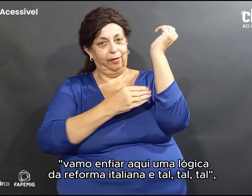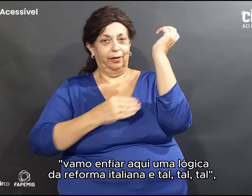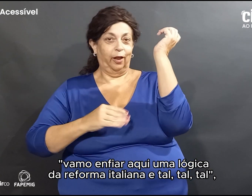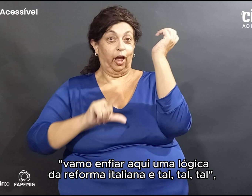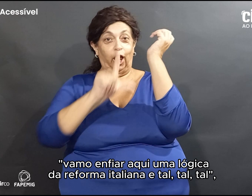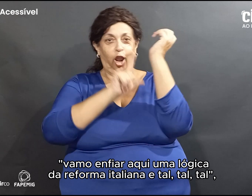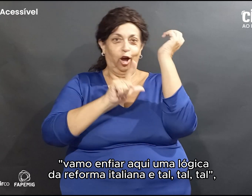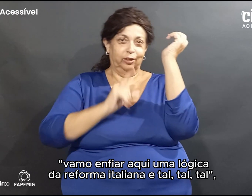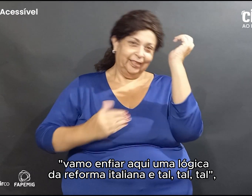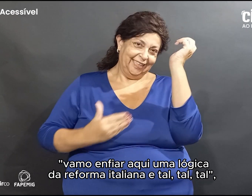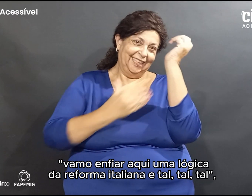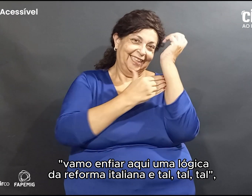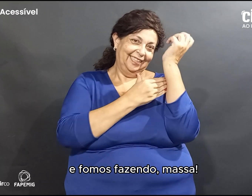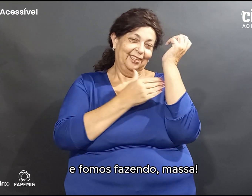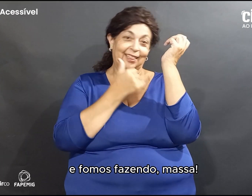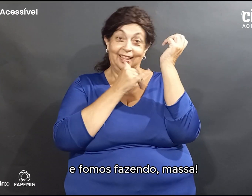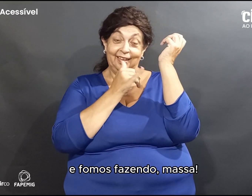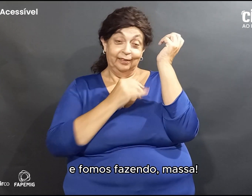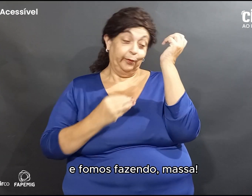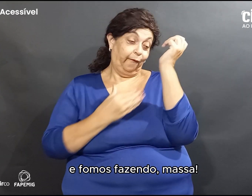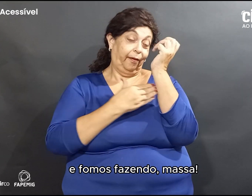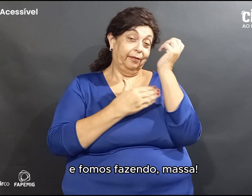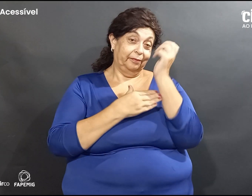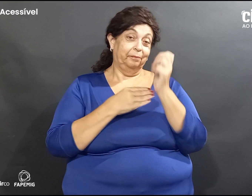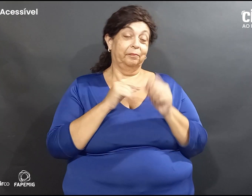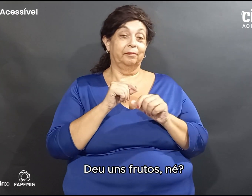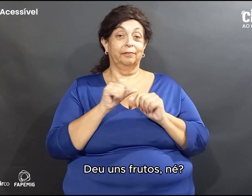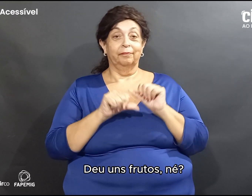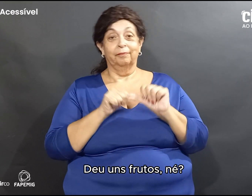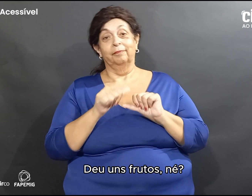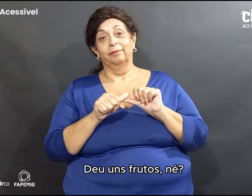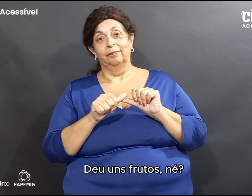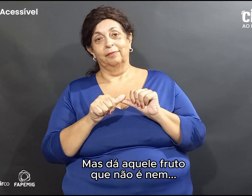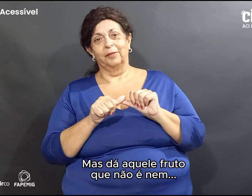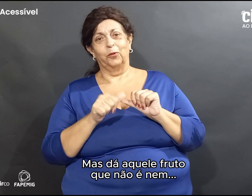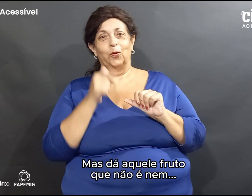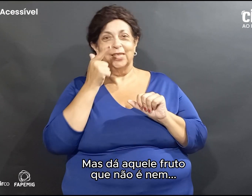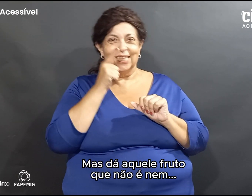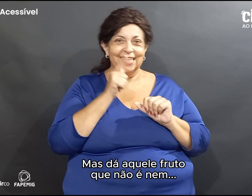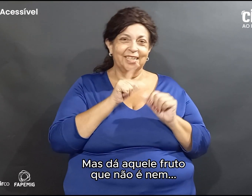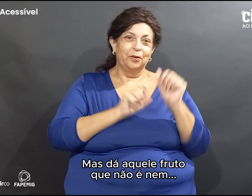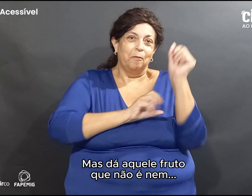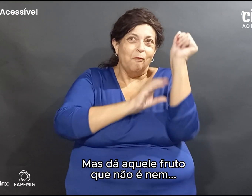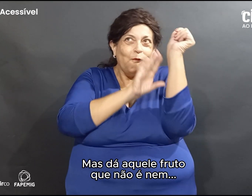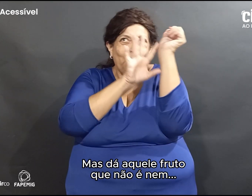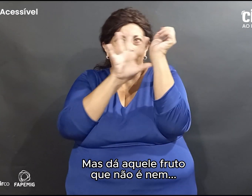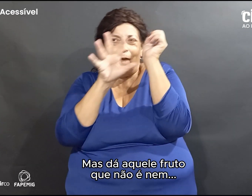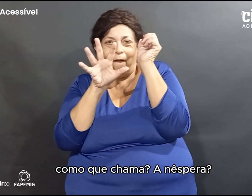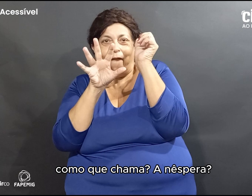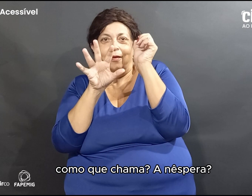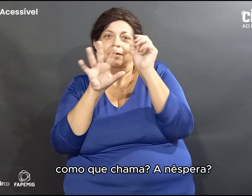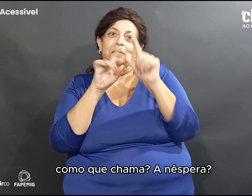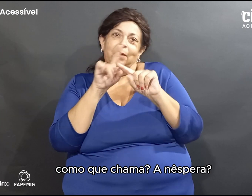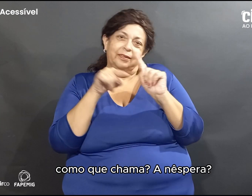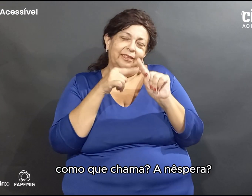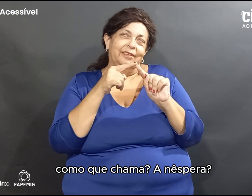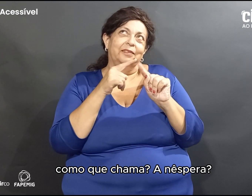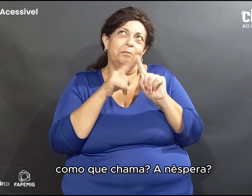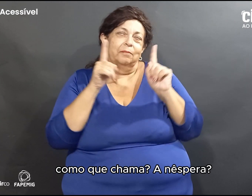reforma italiana e tal, e fomos fazendo. Massa. Deu uns frutos, né? Mas dá aquele fruto que não é nem, como que chama? A néspera?